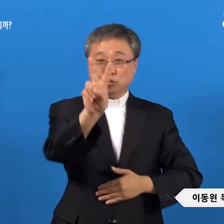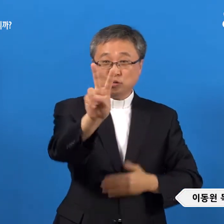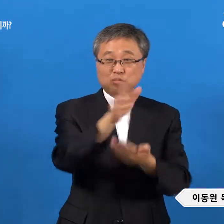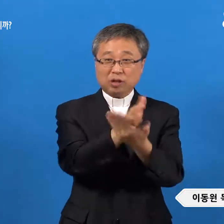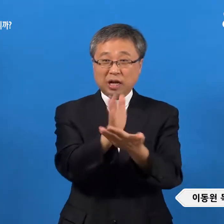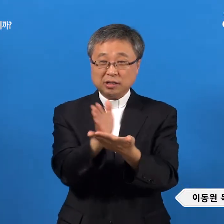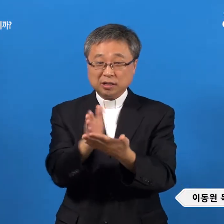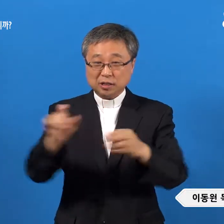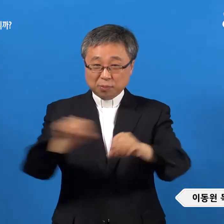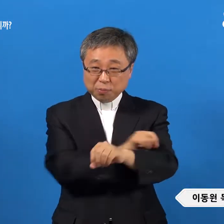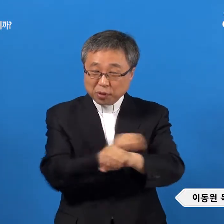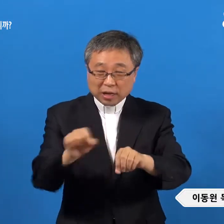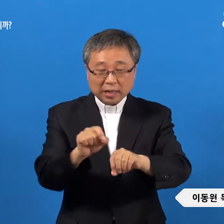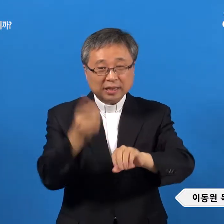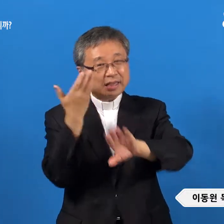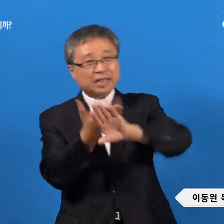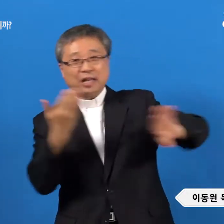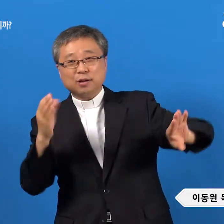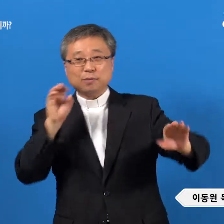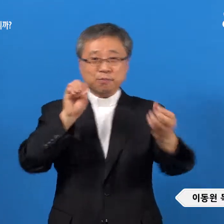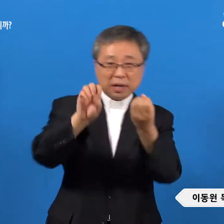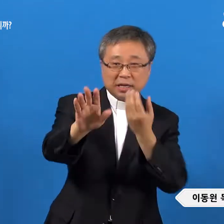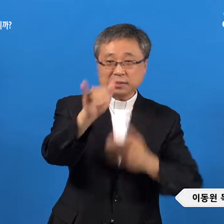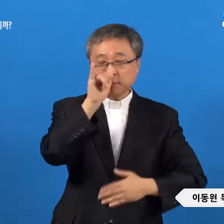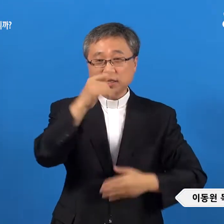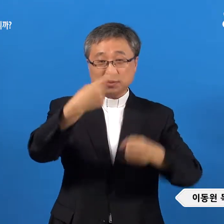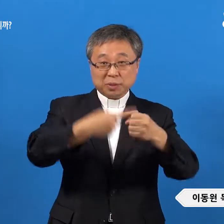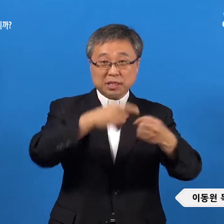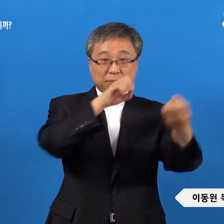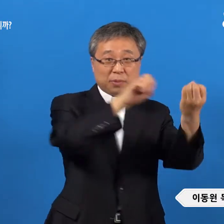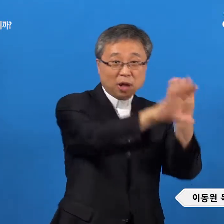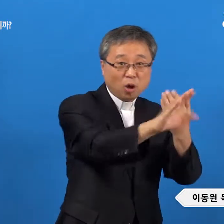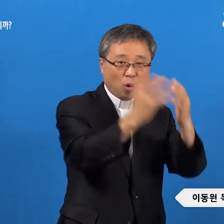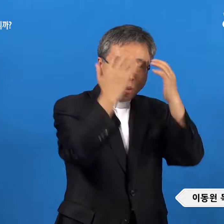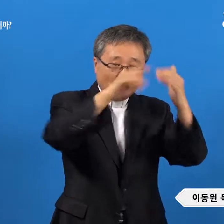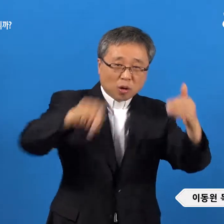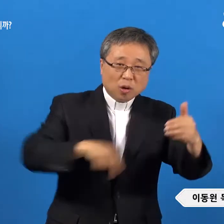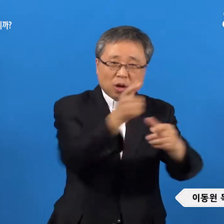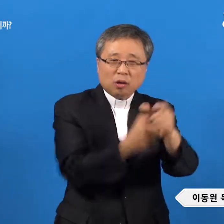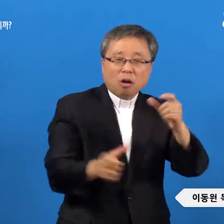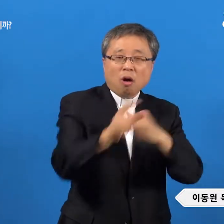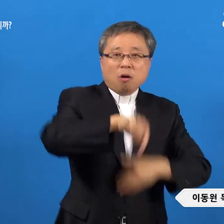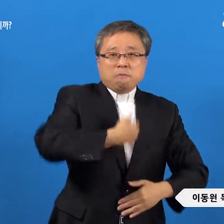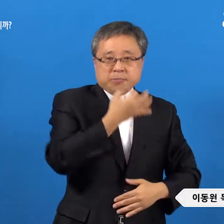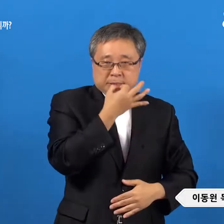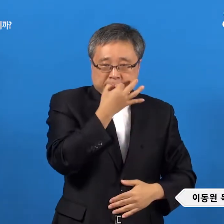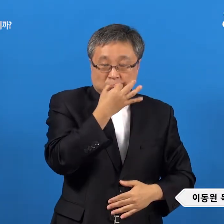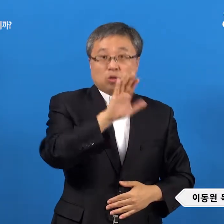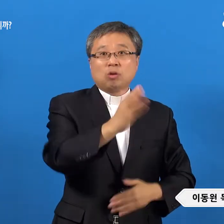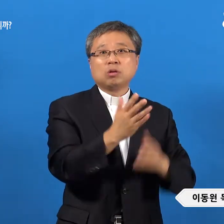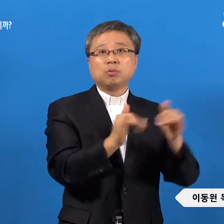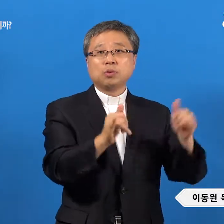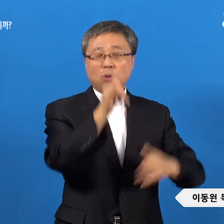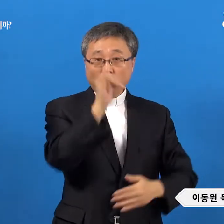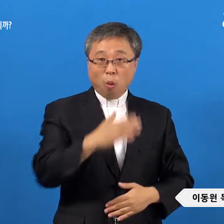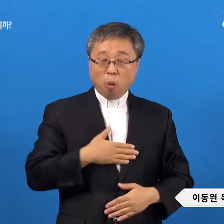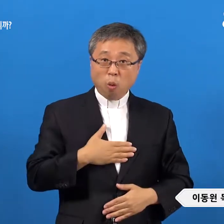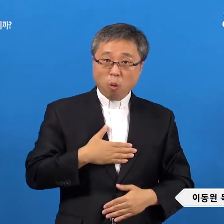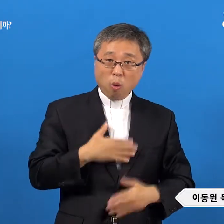대조적인 반응이 있습니다. 한 반응은 뭡니까? 고난 속에 더 이기적이 되는 사람이 있어요. 고난 속에 더